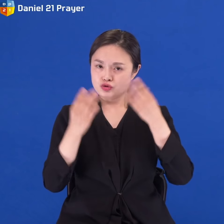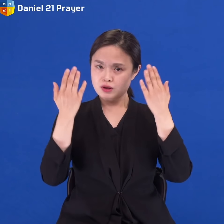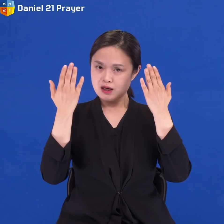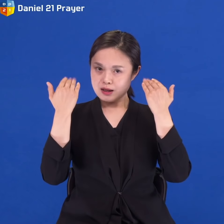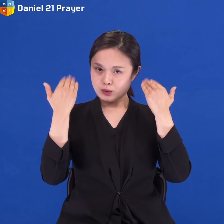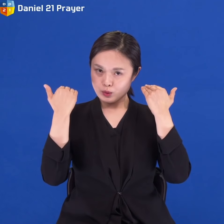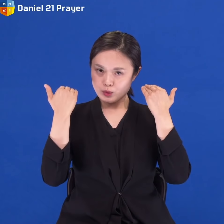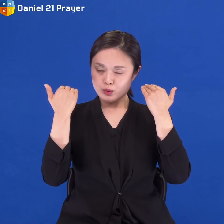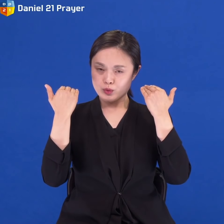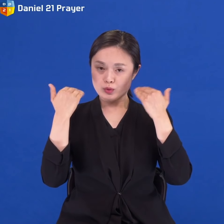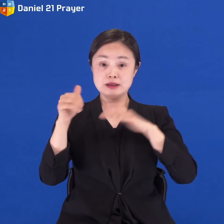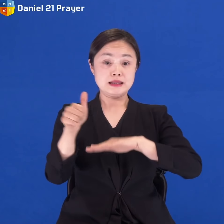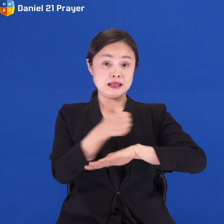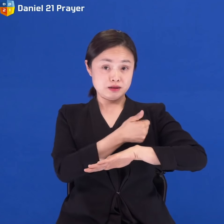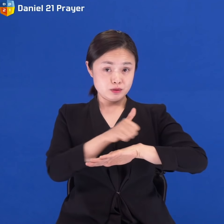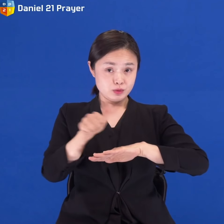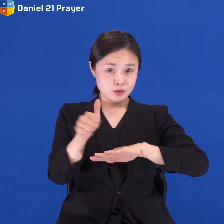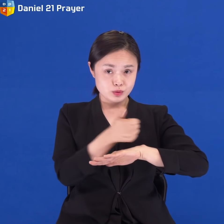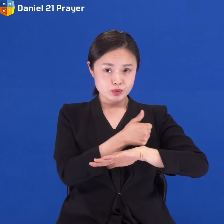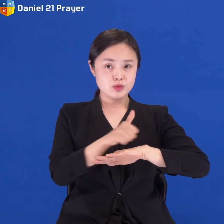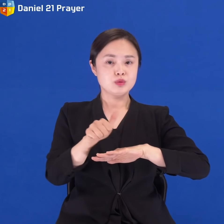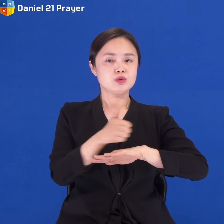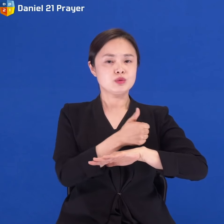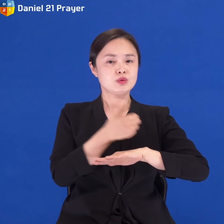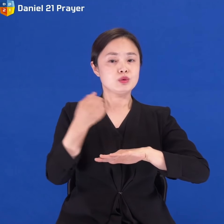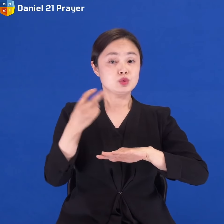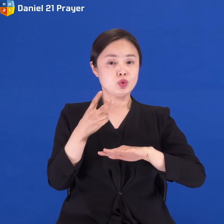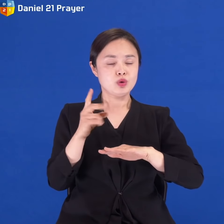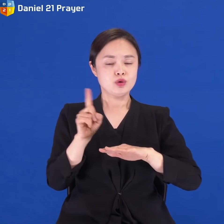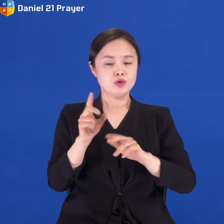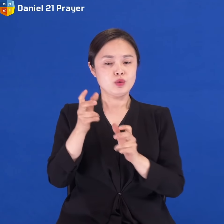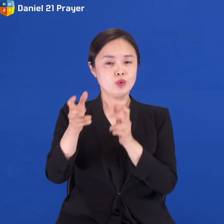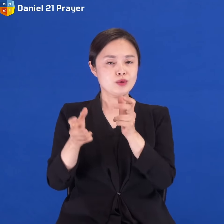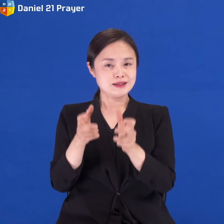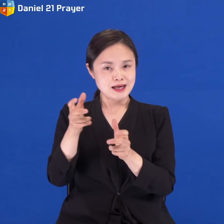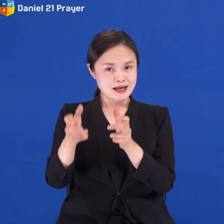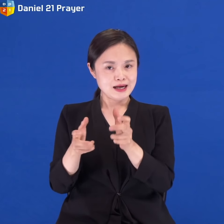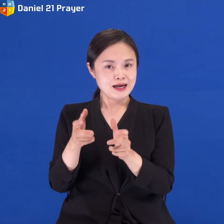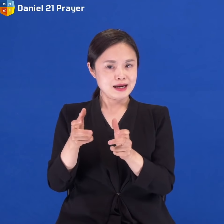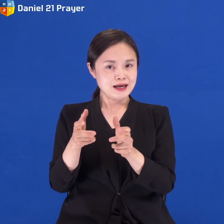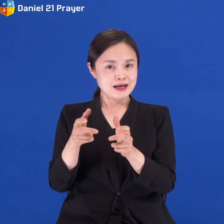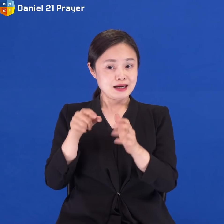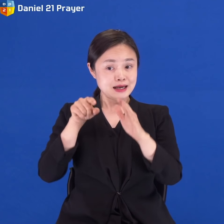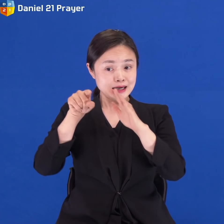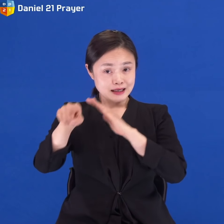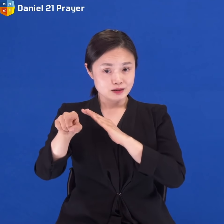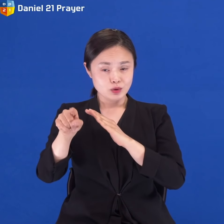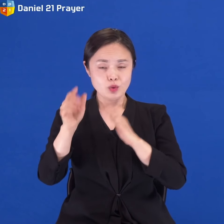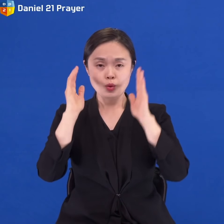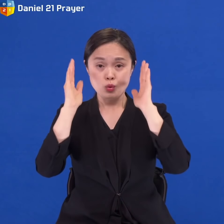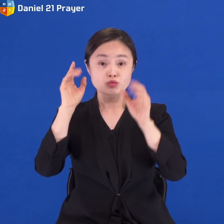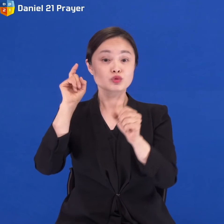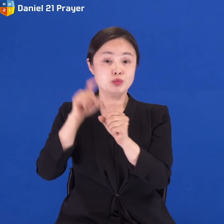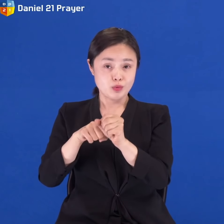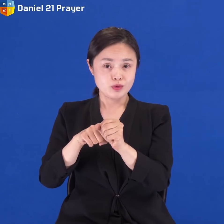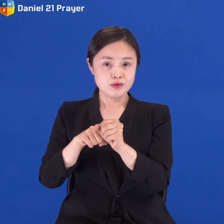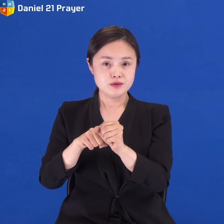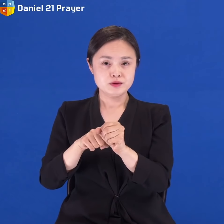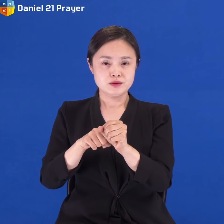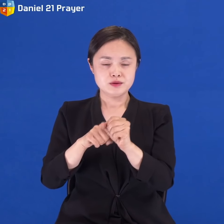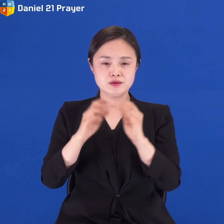공장으로 가서 공부를 해야 되겠다고 집을 나갔습니다.